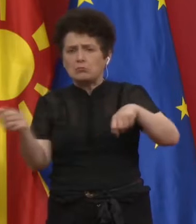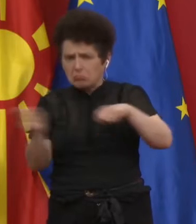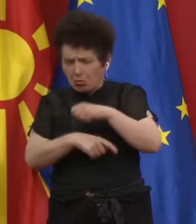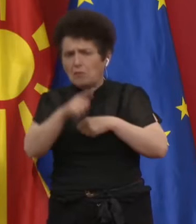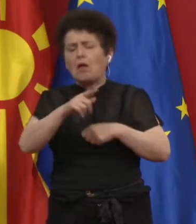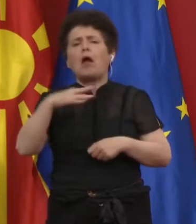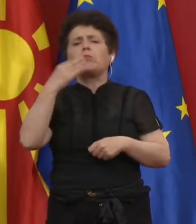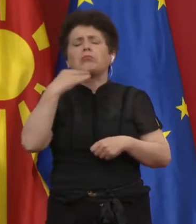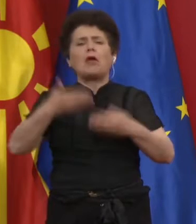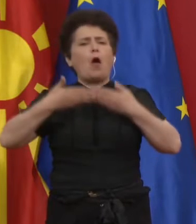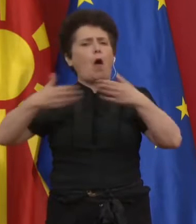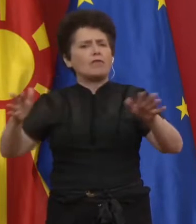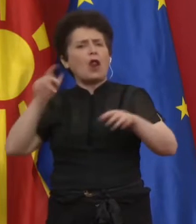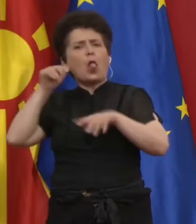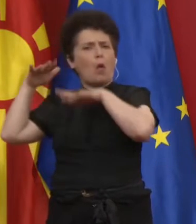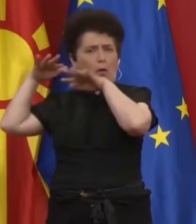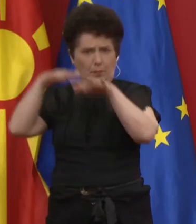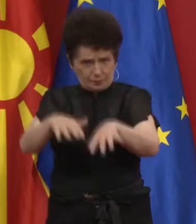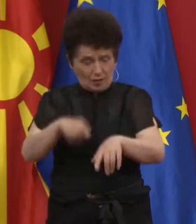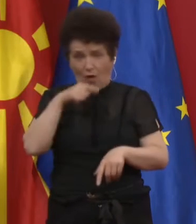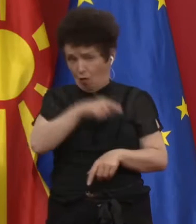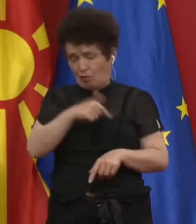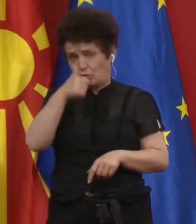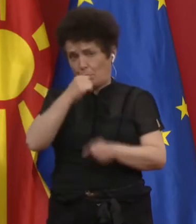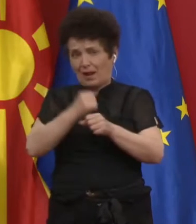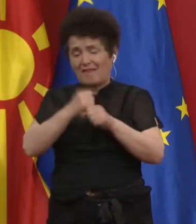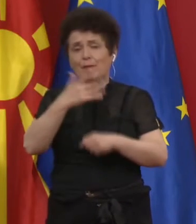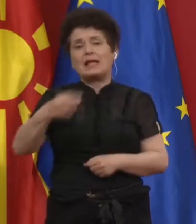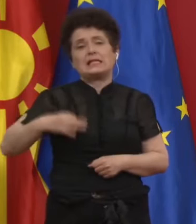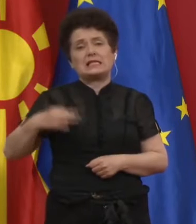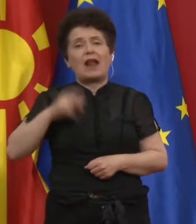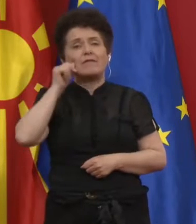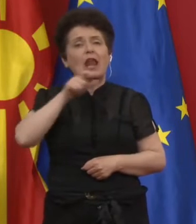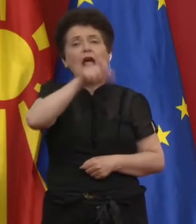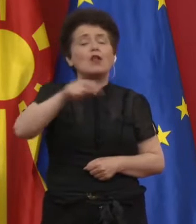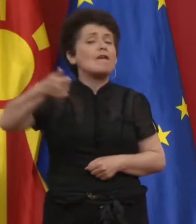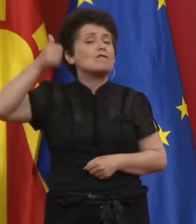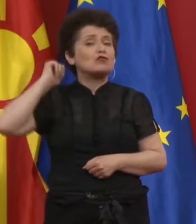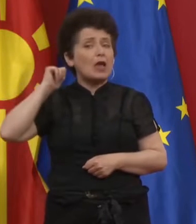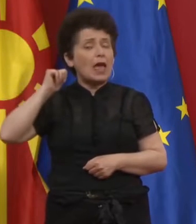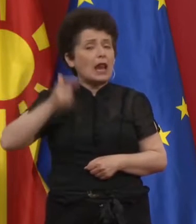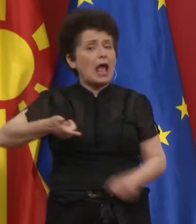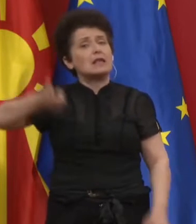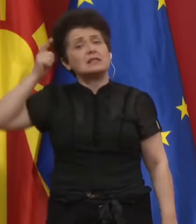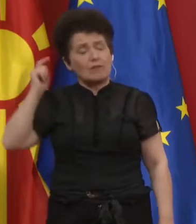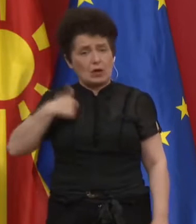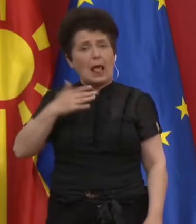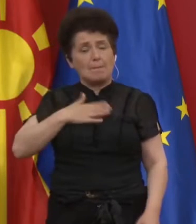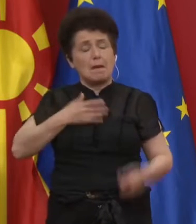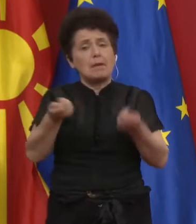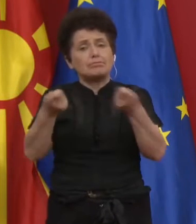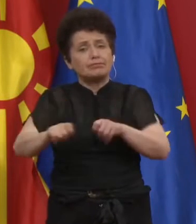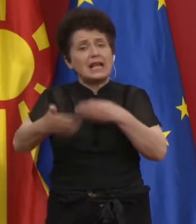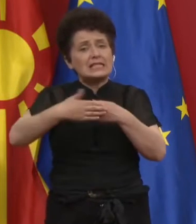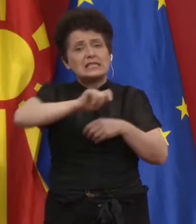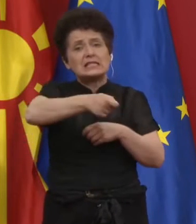и се собираат луѓе. Се што го правиме за здравјето на луѓето. И синоќа, и прексиноќа имаме затварани